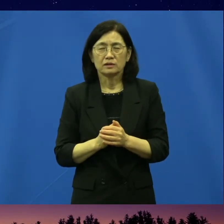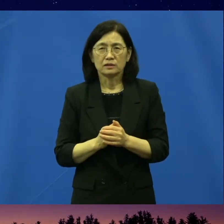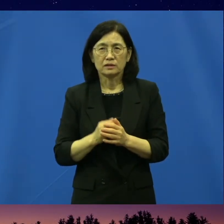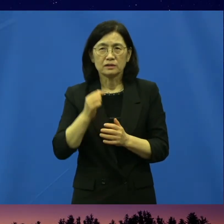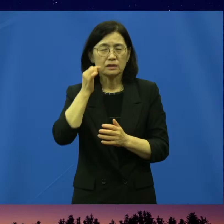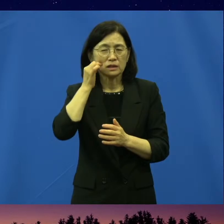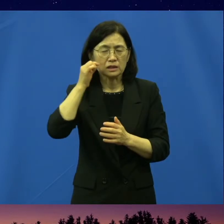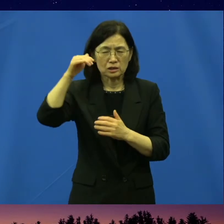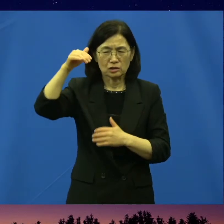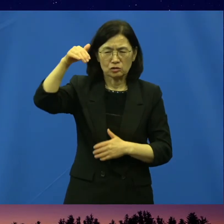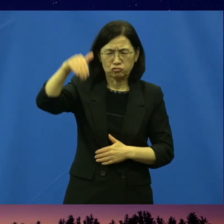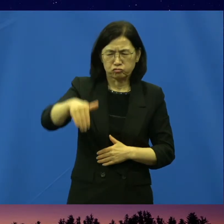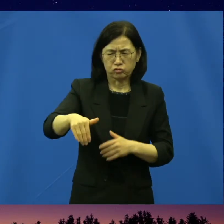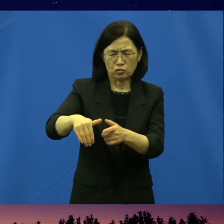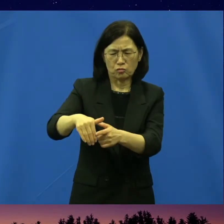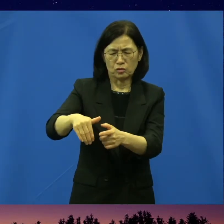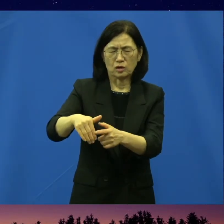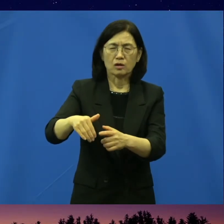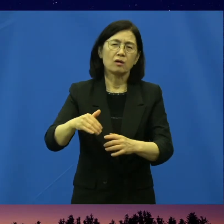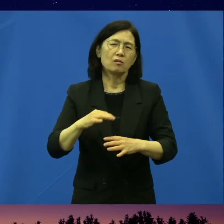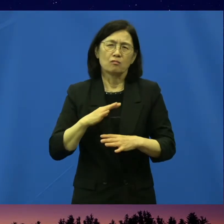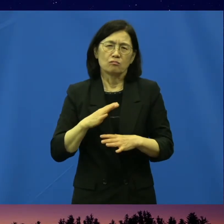있지. 자기한테 오는 거죠.